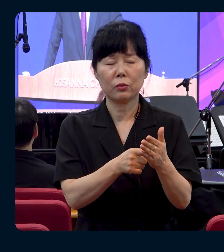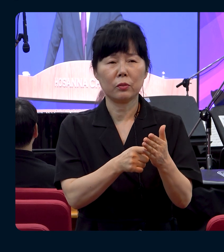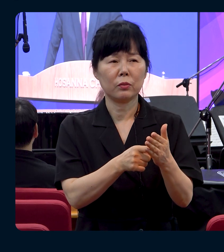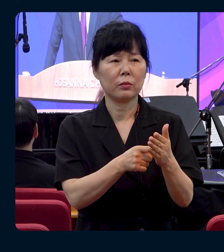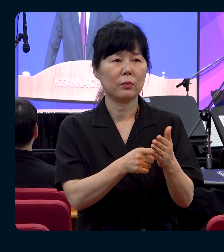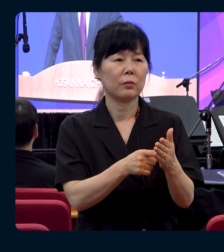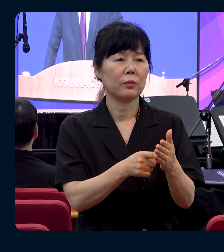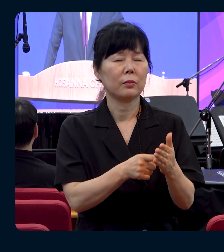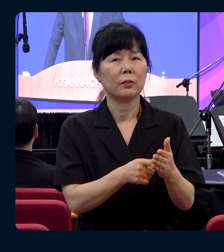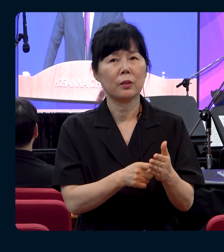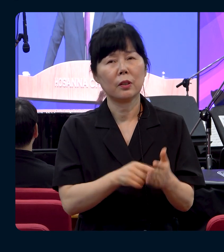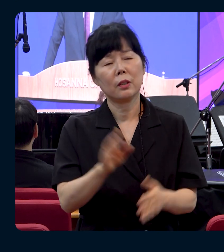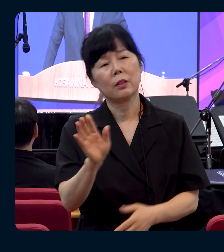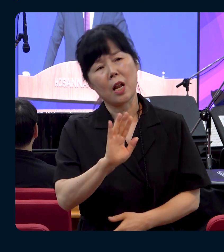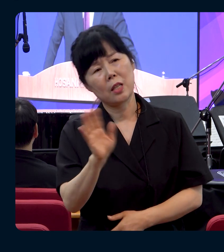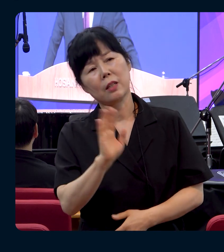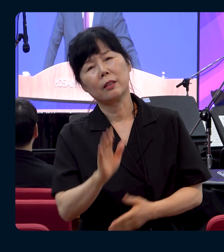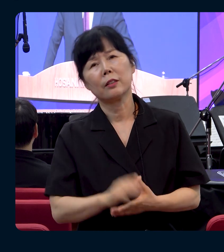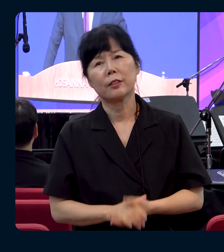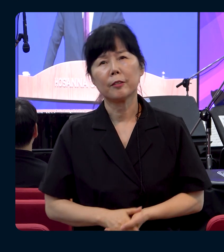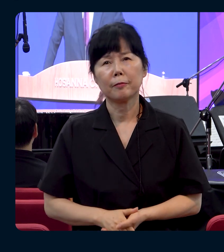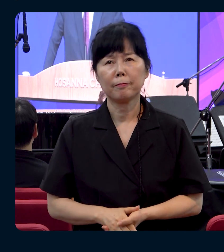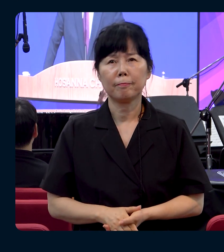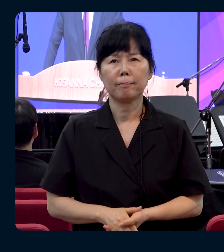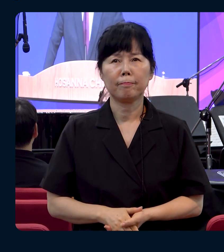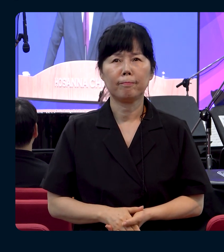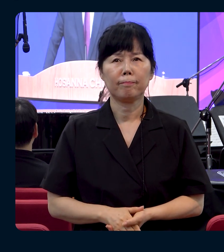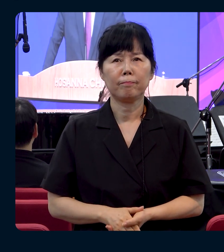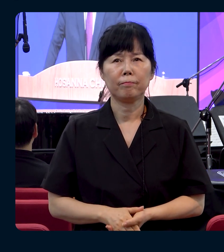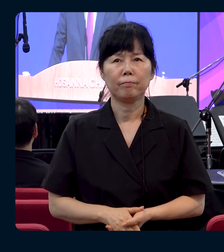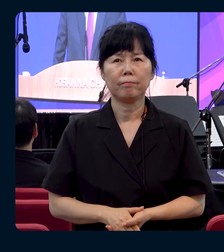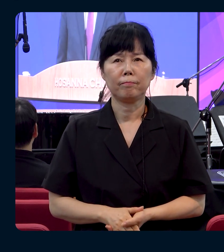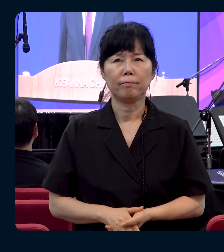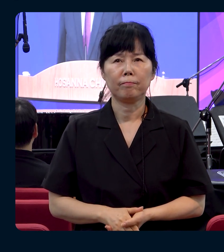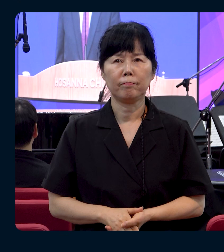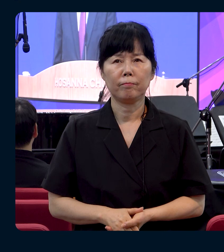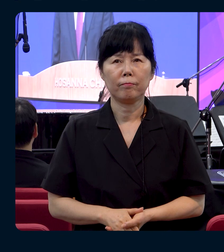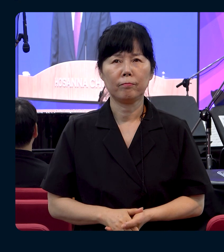있는 거 아니에요? 그건 안 된다는 거죠. 그건 아니라는 거예요.